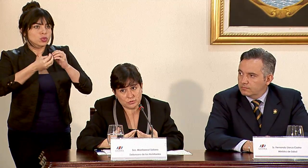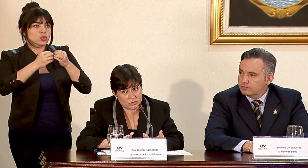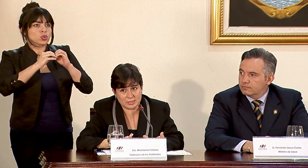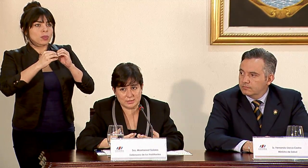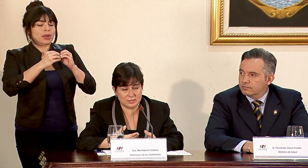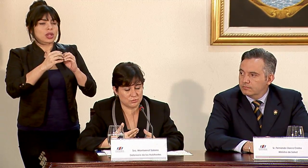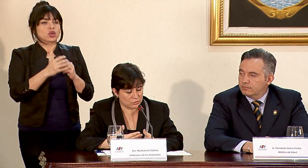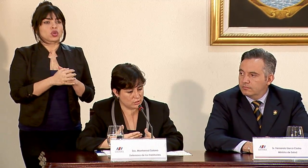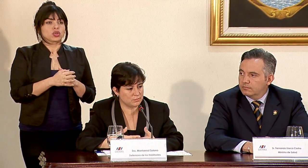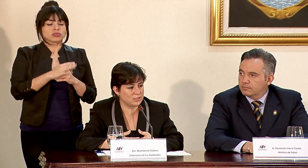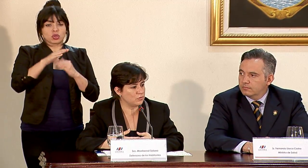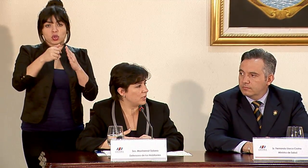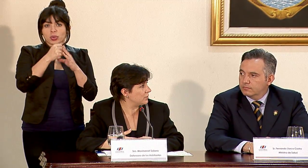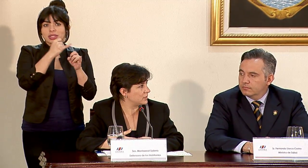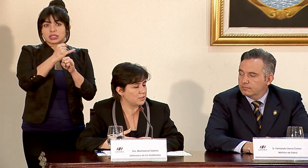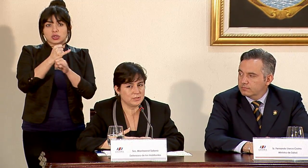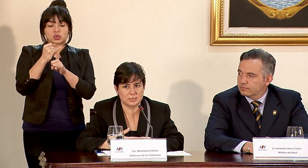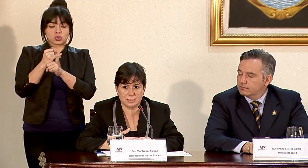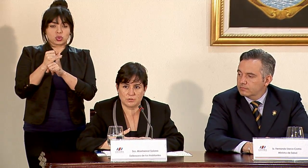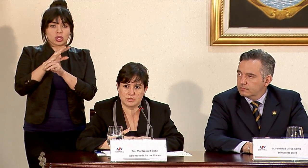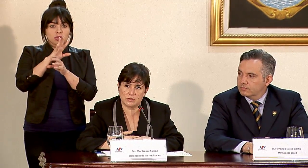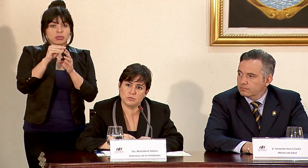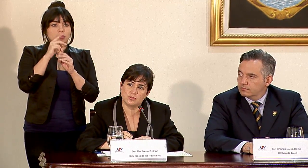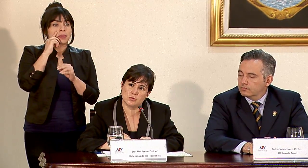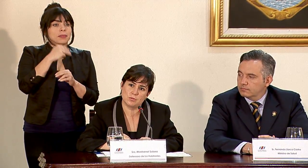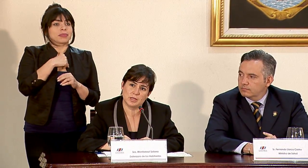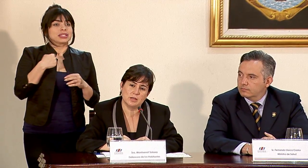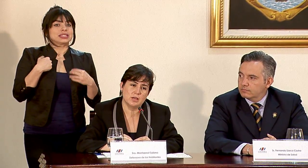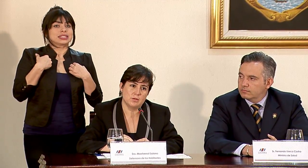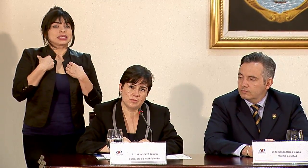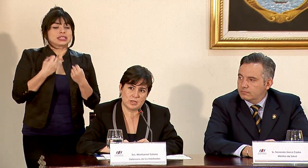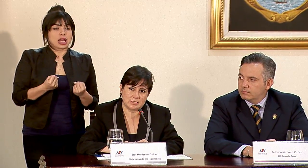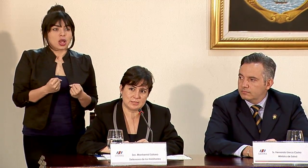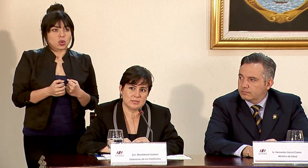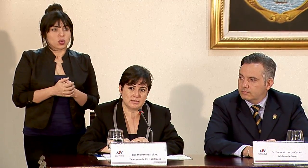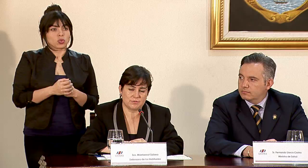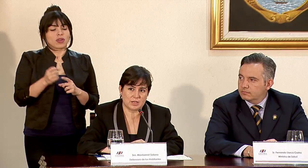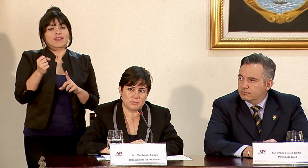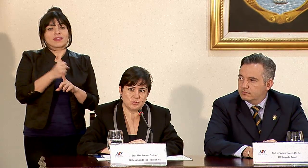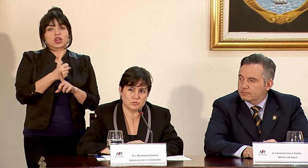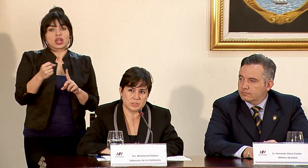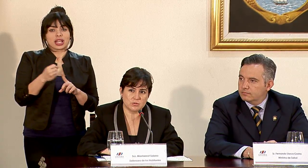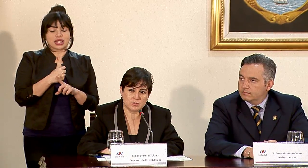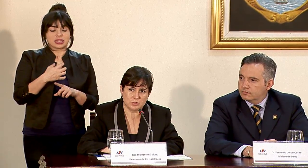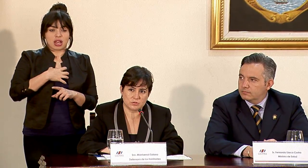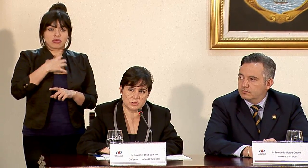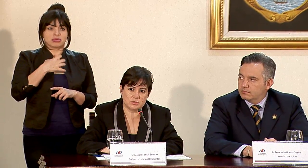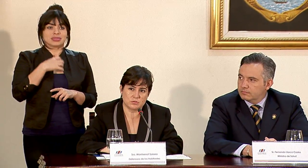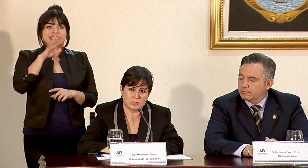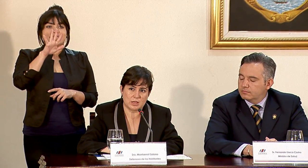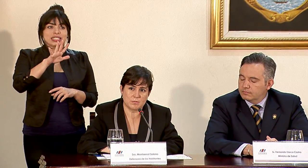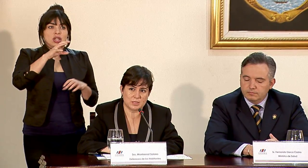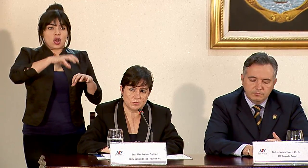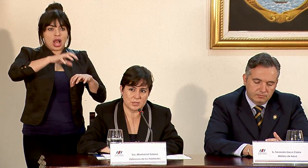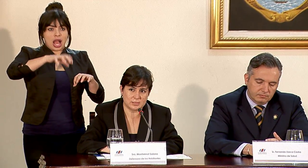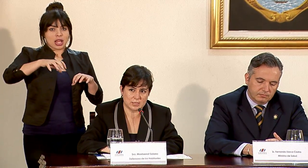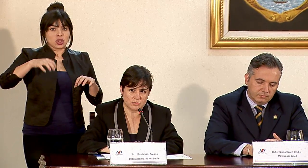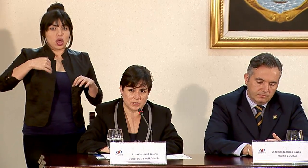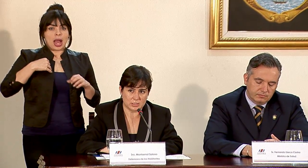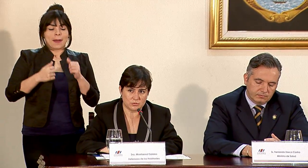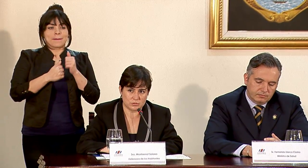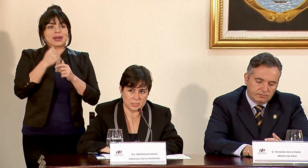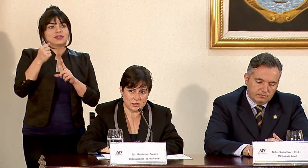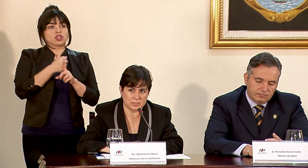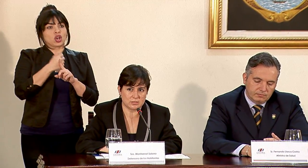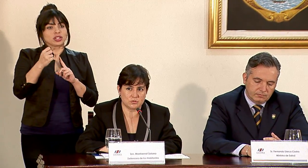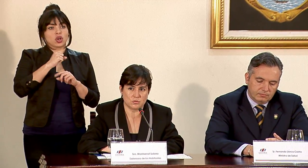todas las instituciones, particularmente del Ministerio de Salud, sobre violencia, identificamos los cinco cantones donde hay más violencia